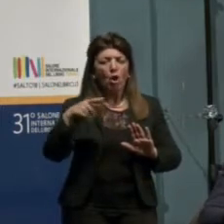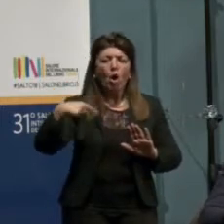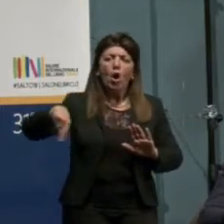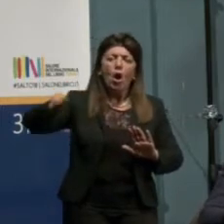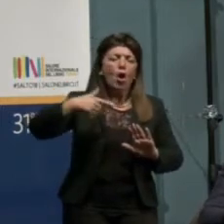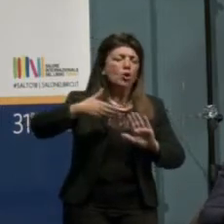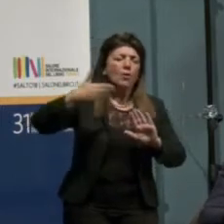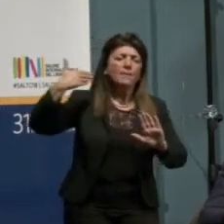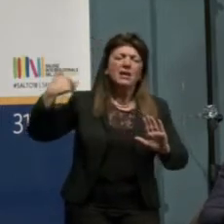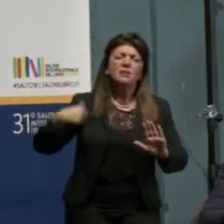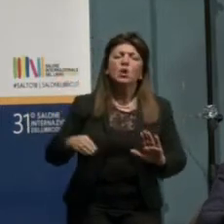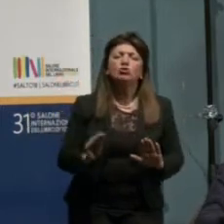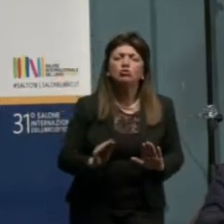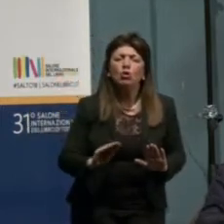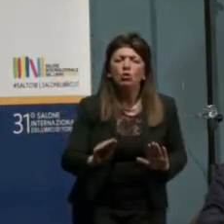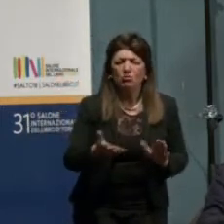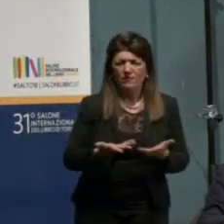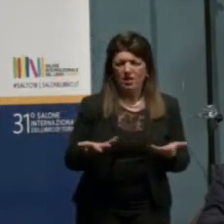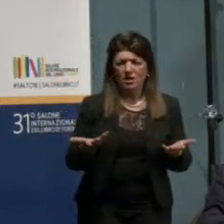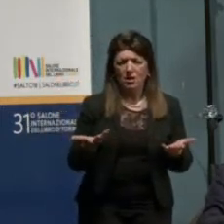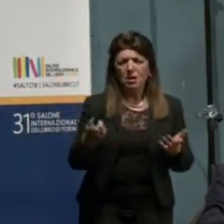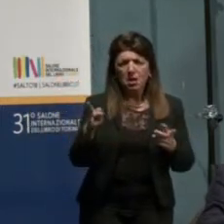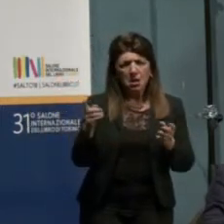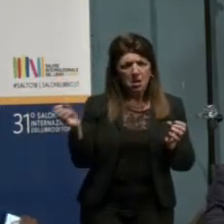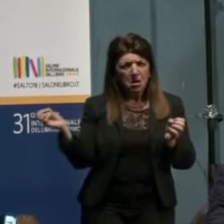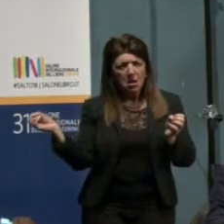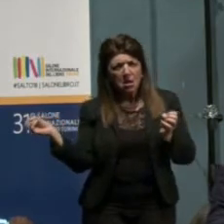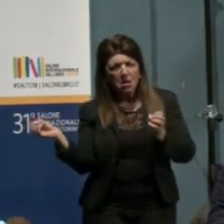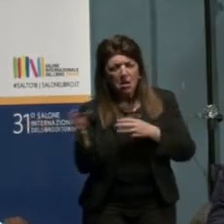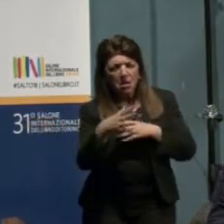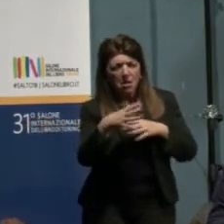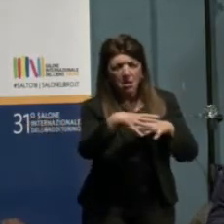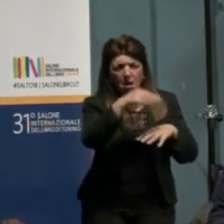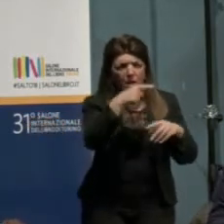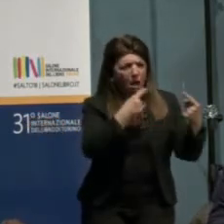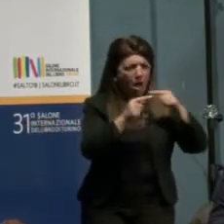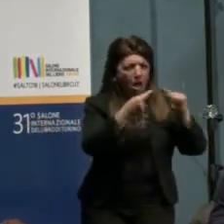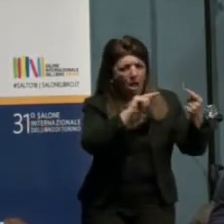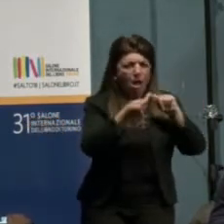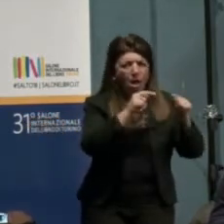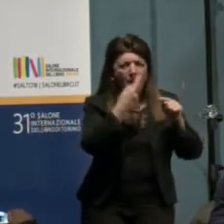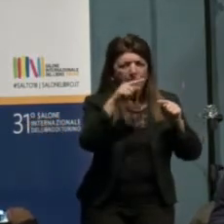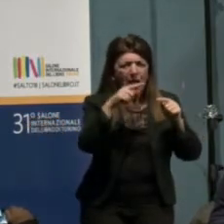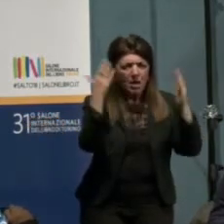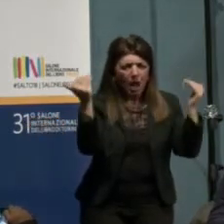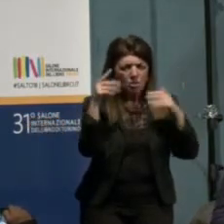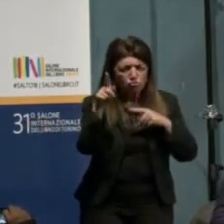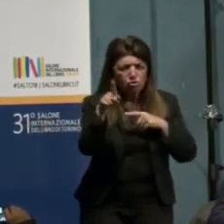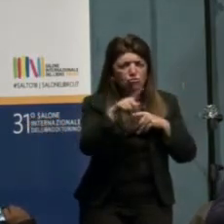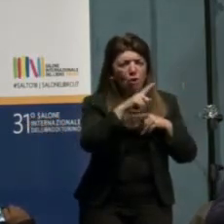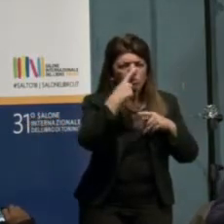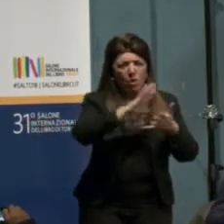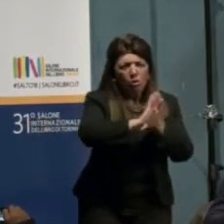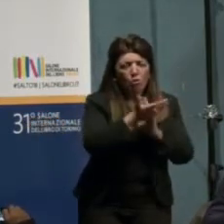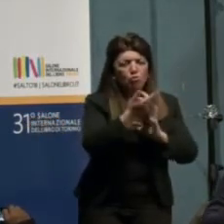erano rinchiusi in qualche cenacolo a discutere sull'egitto sui diritti sulla tortura